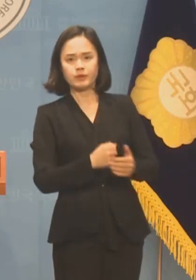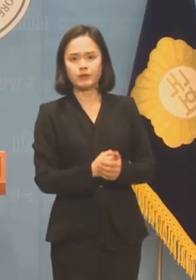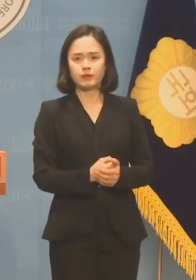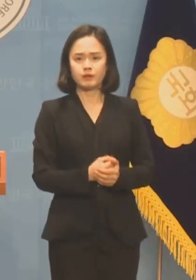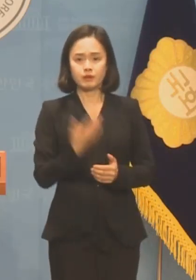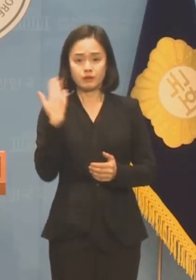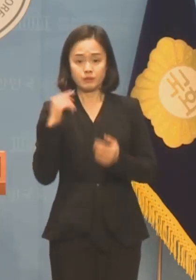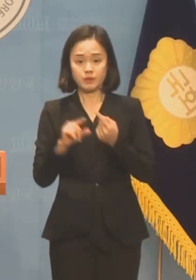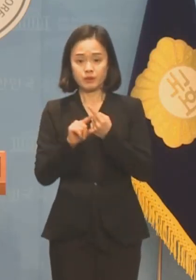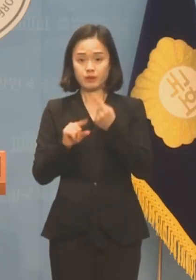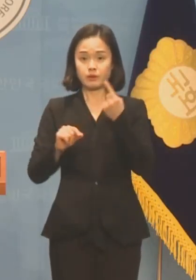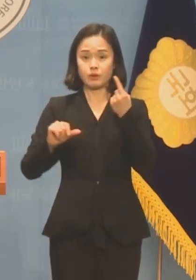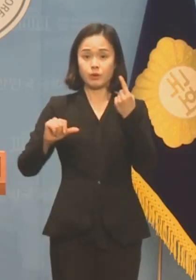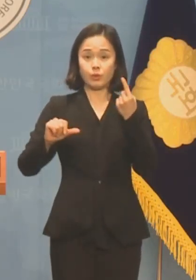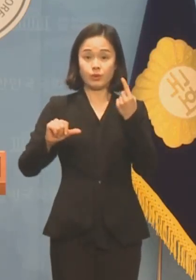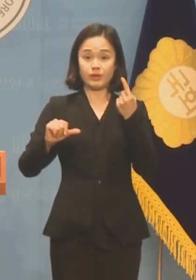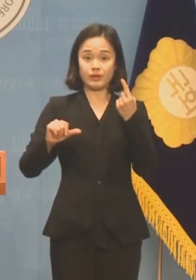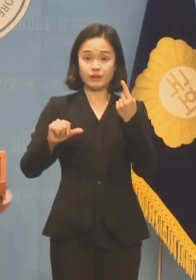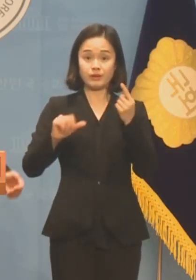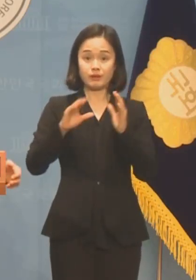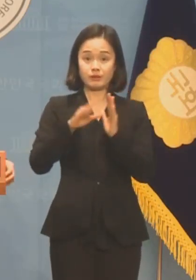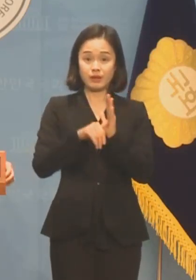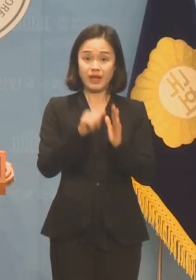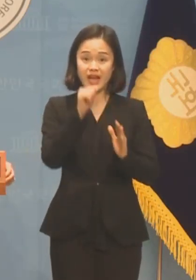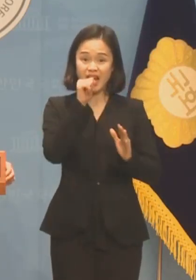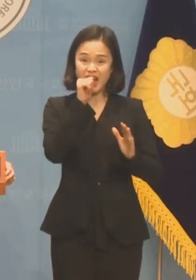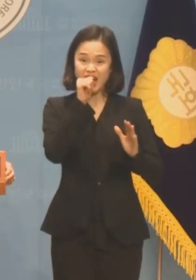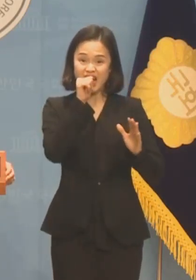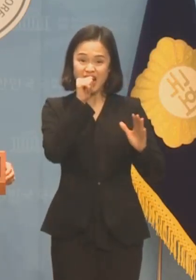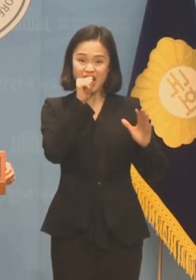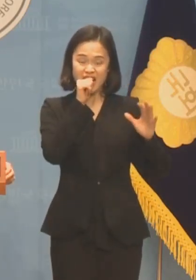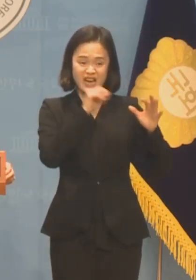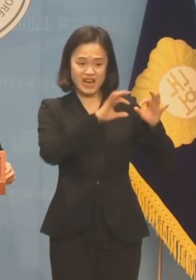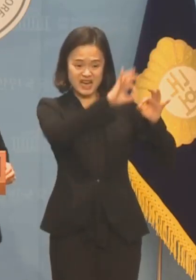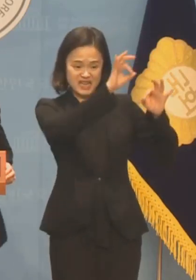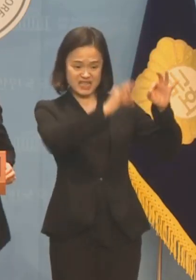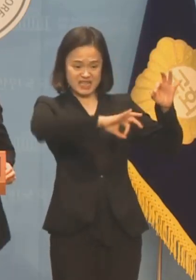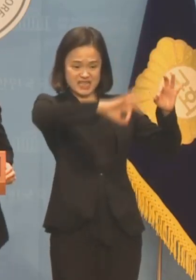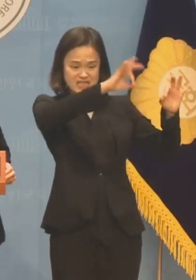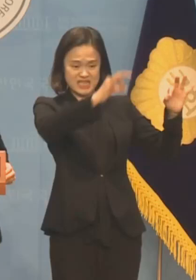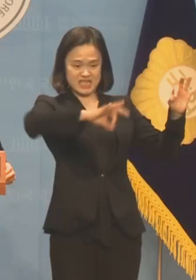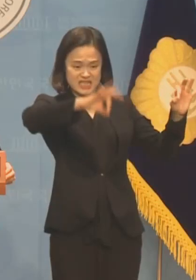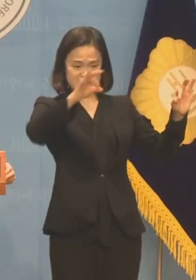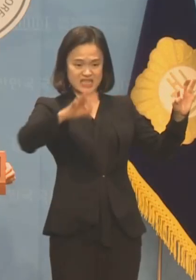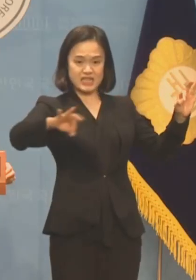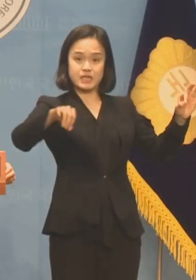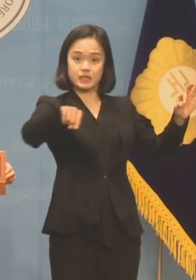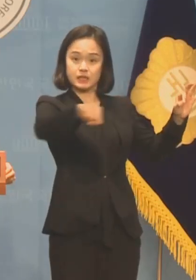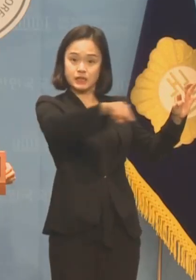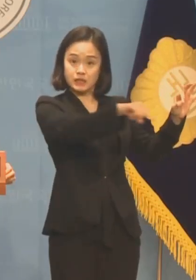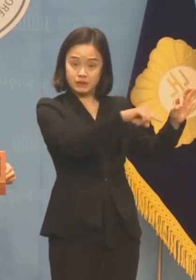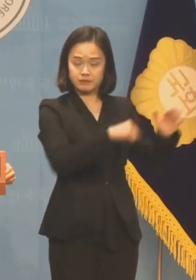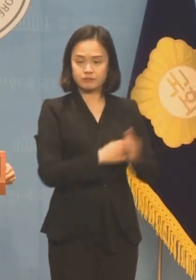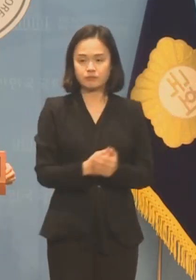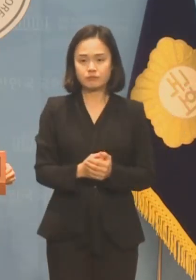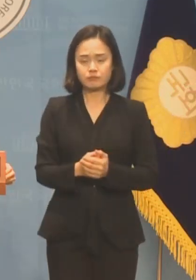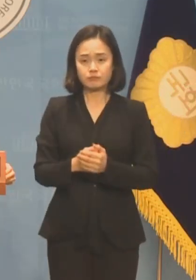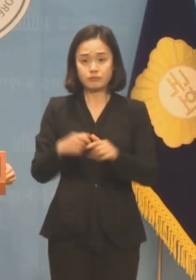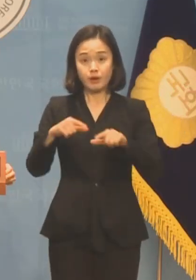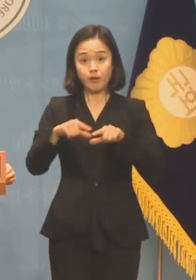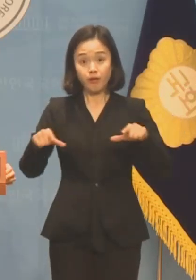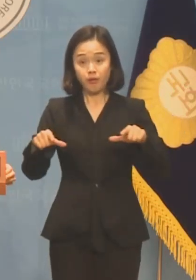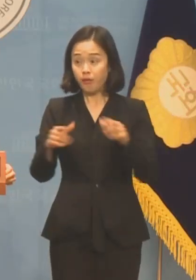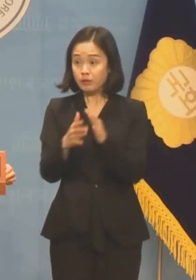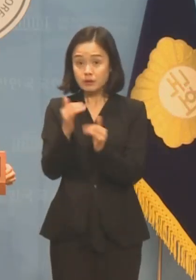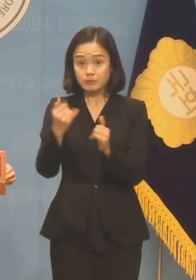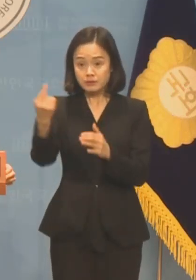인도에 세봉을 쳐놓고 지나가는 시민들에게 신분증을 제시할 것을 요구하거나 통행